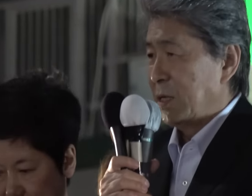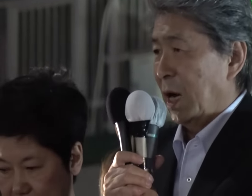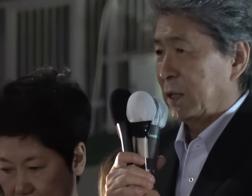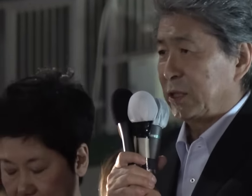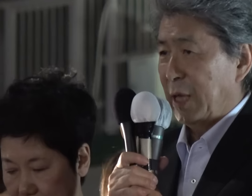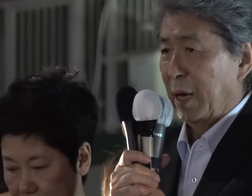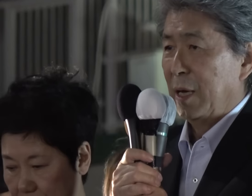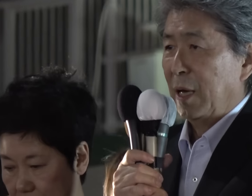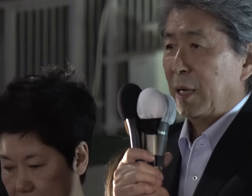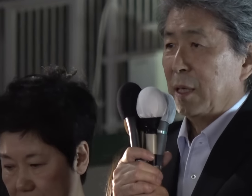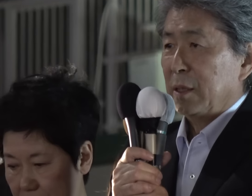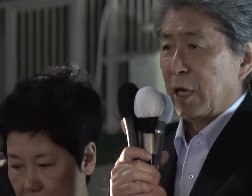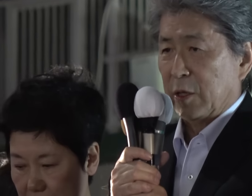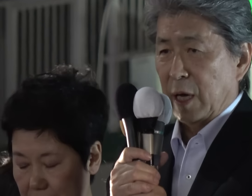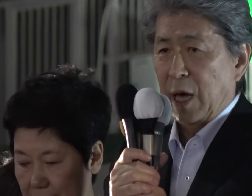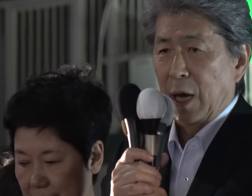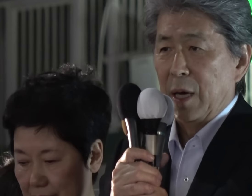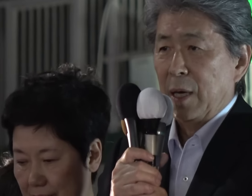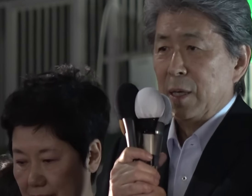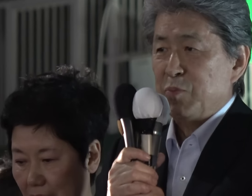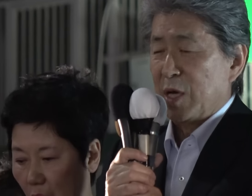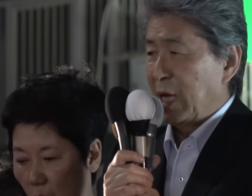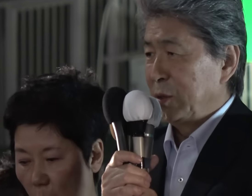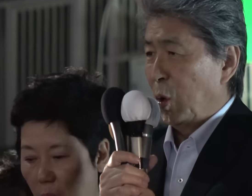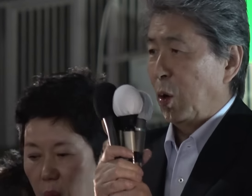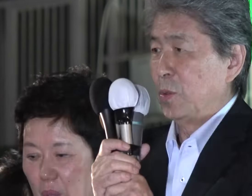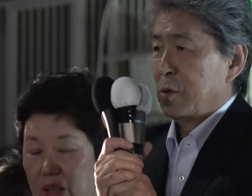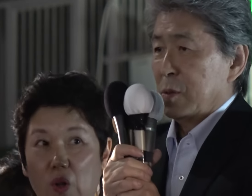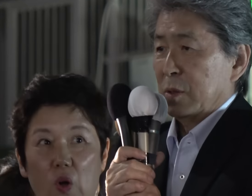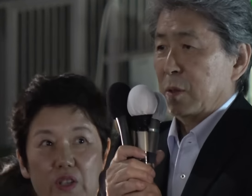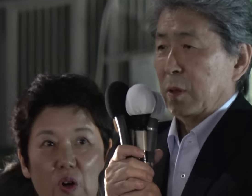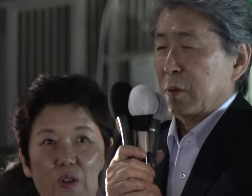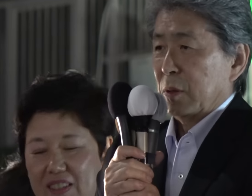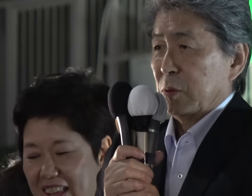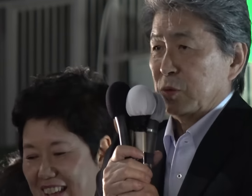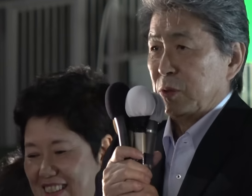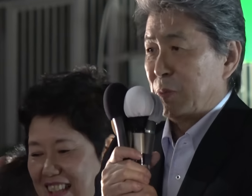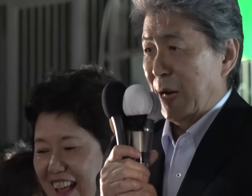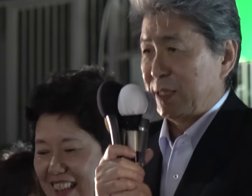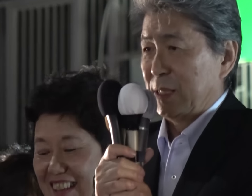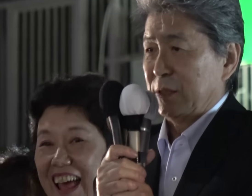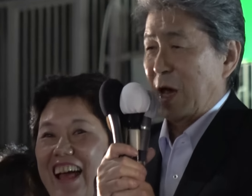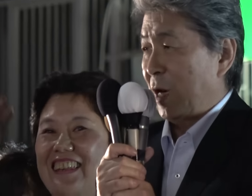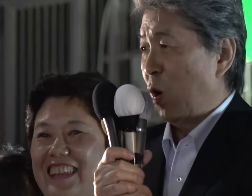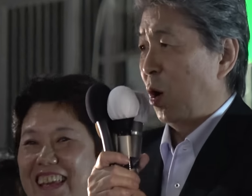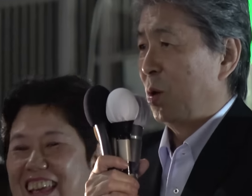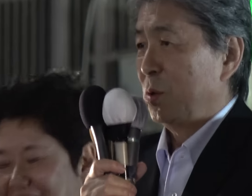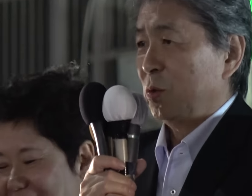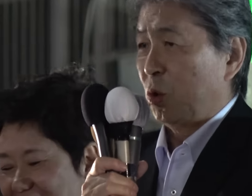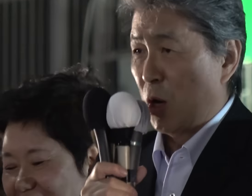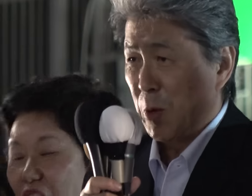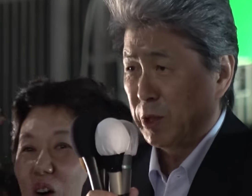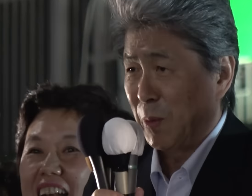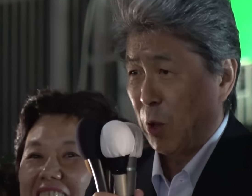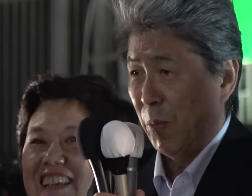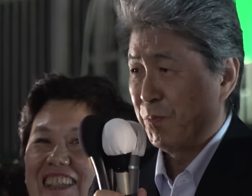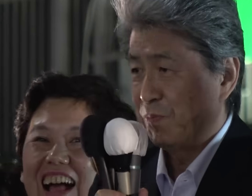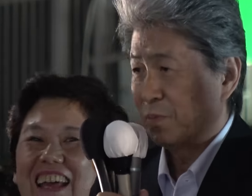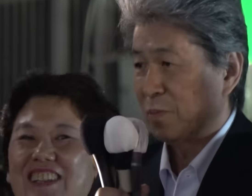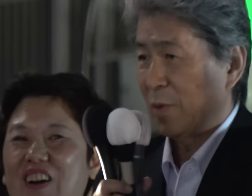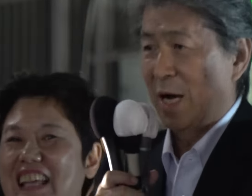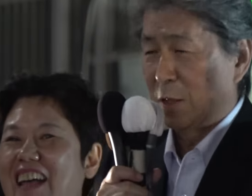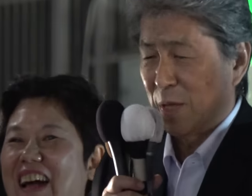最大限に発揮して、できるだけ皆さんの素晴らしい結果を取り戻し